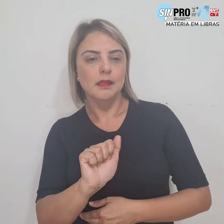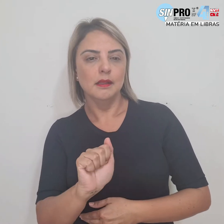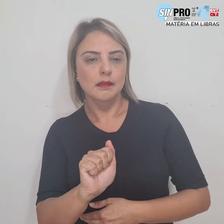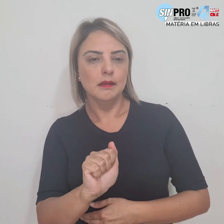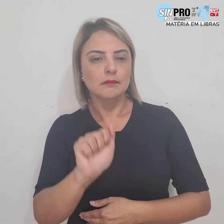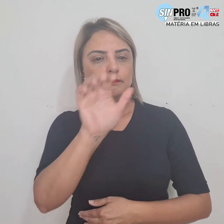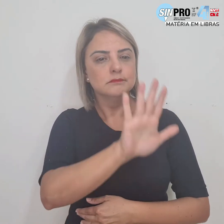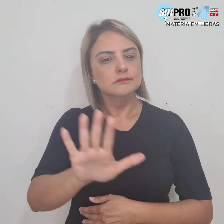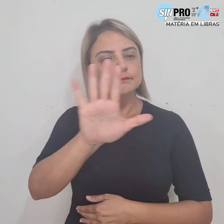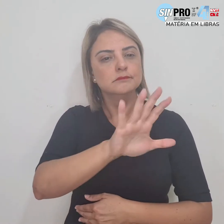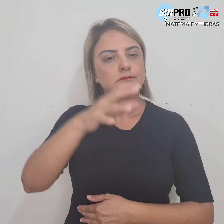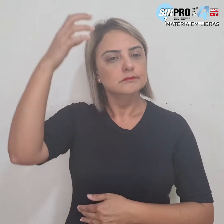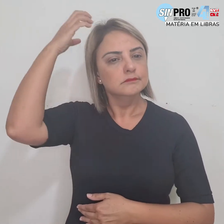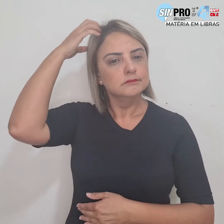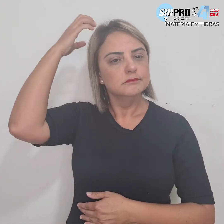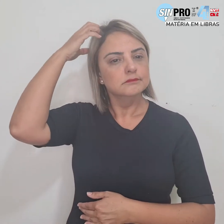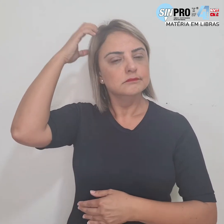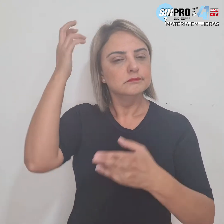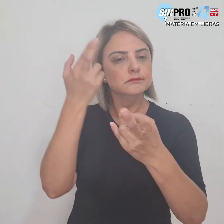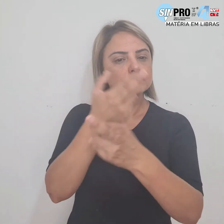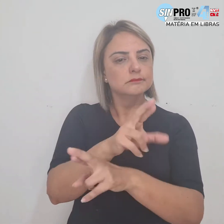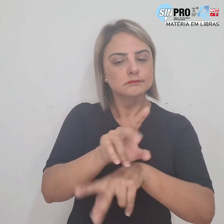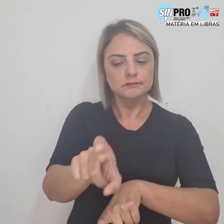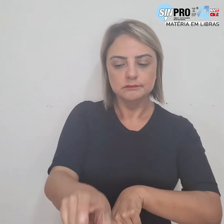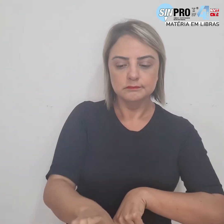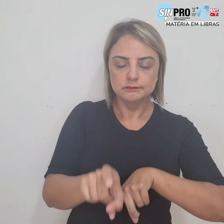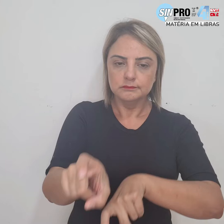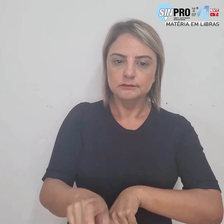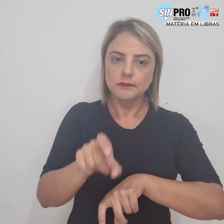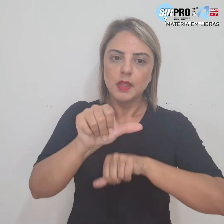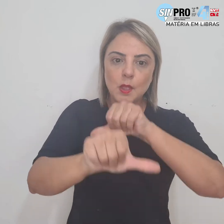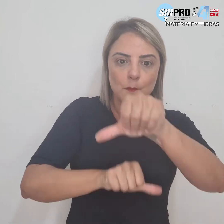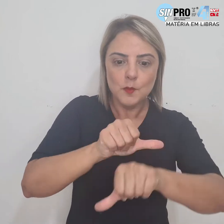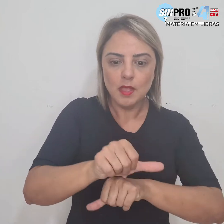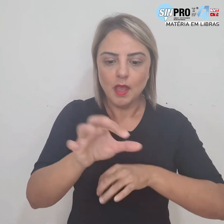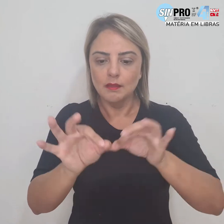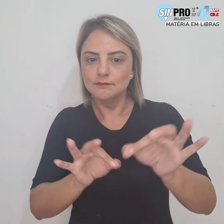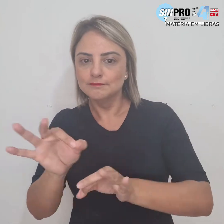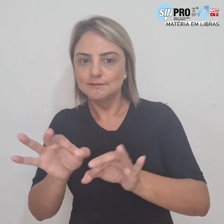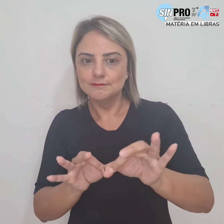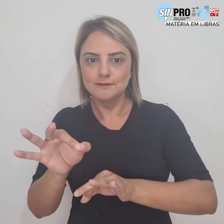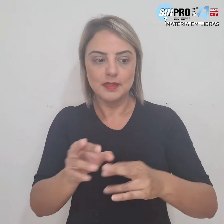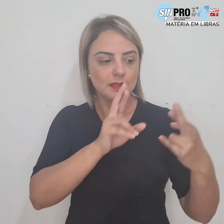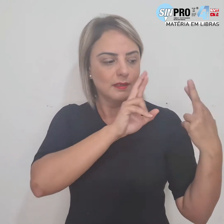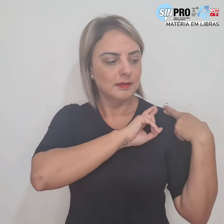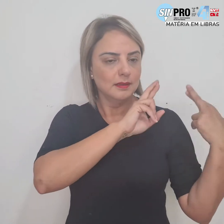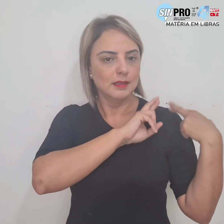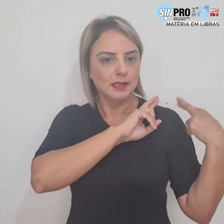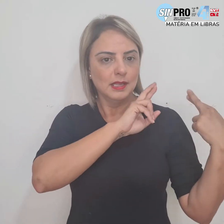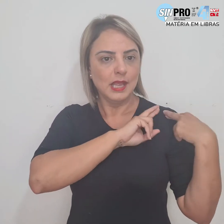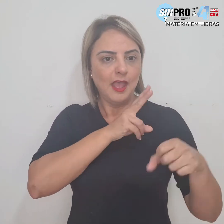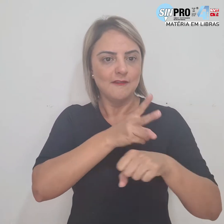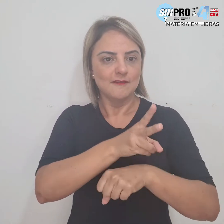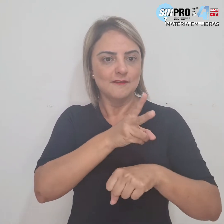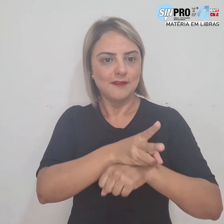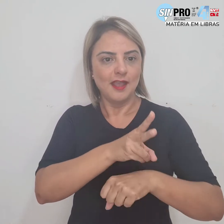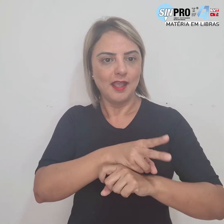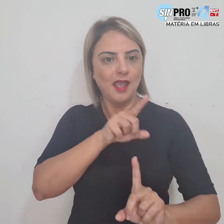Instituto Nacional de Colonização e Reforma Agrária. Alterar e reorganizar atribuições de cargos vagos e